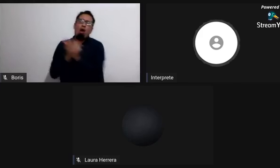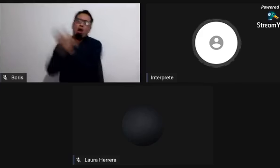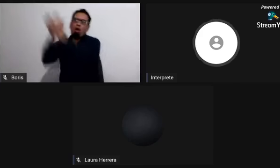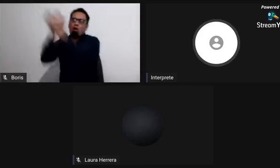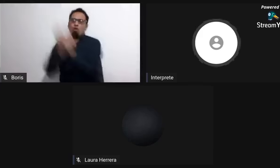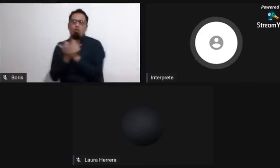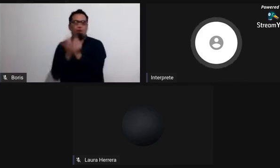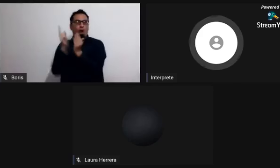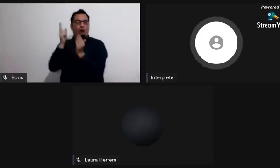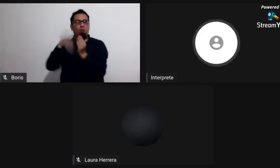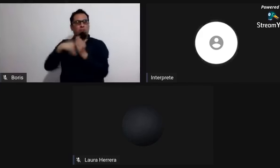género masculino,